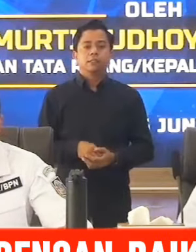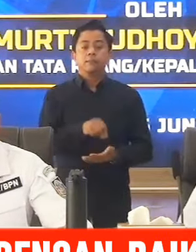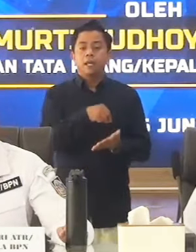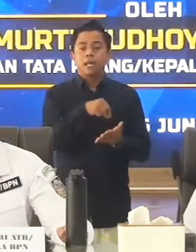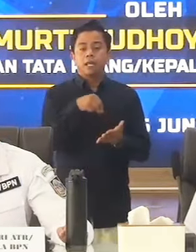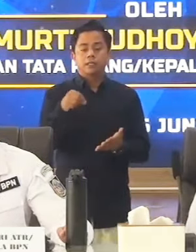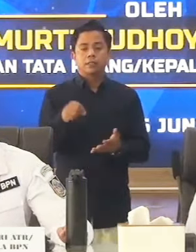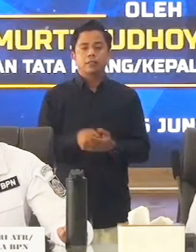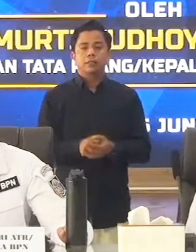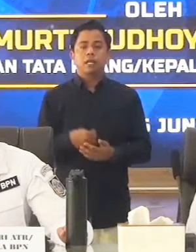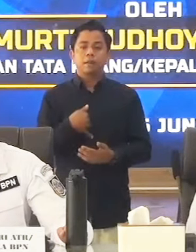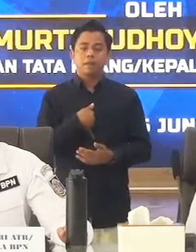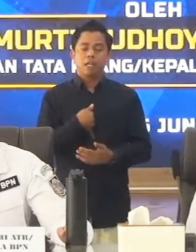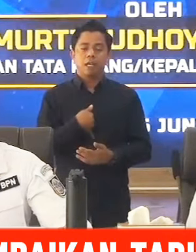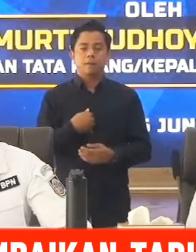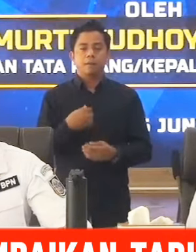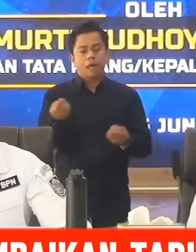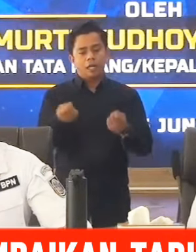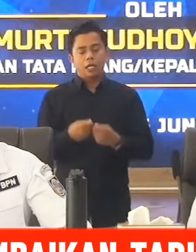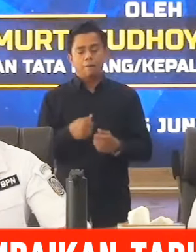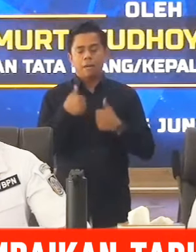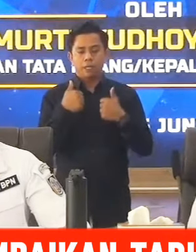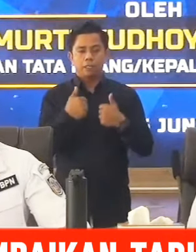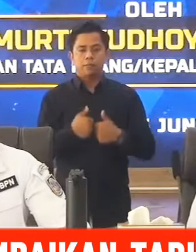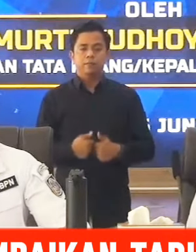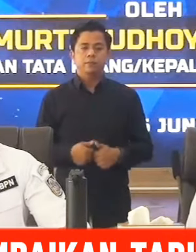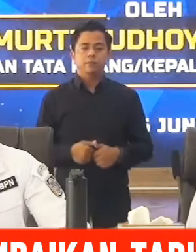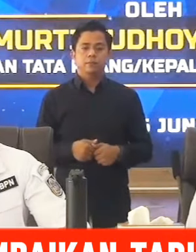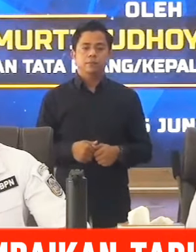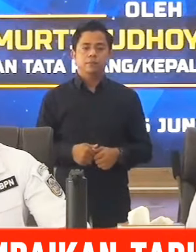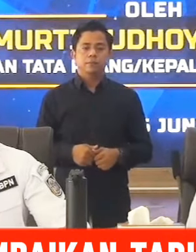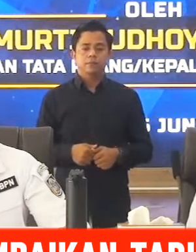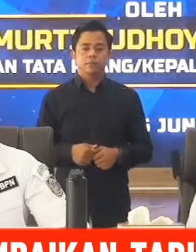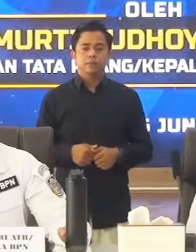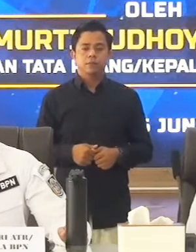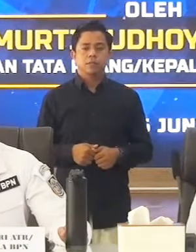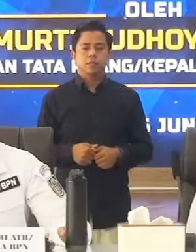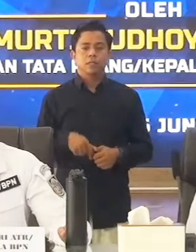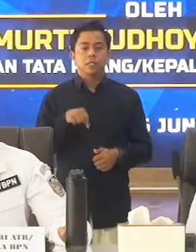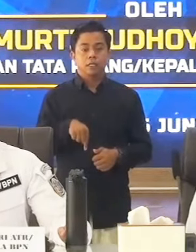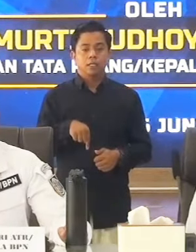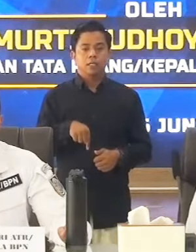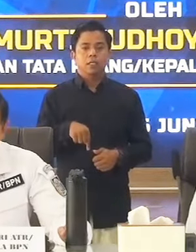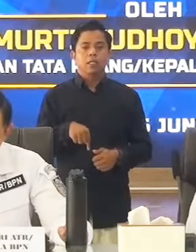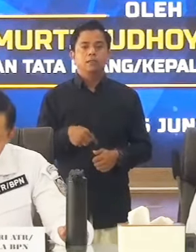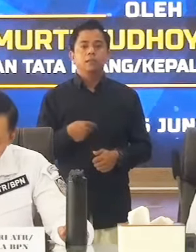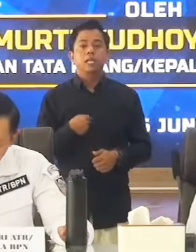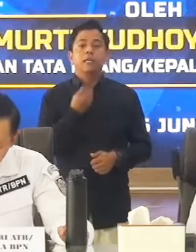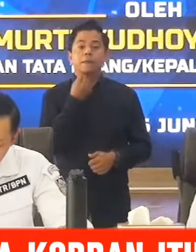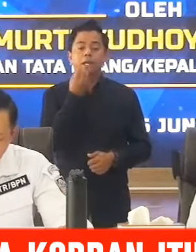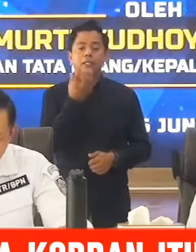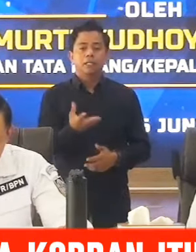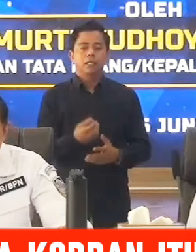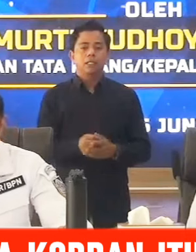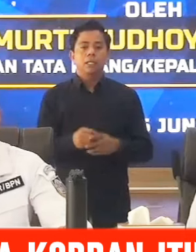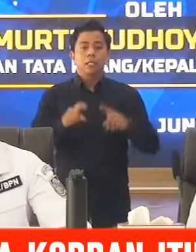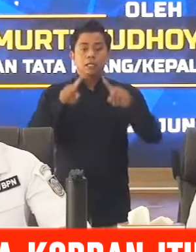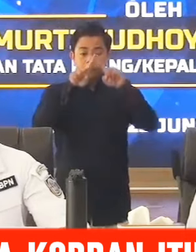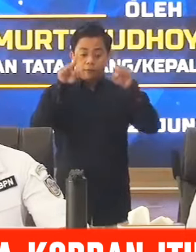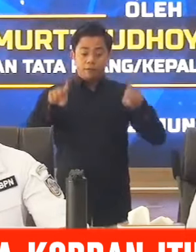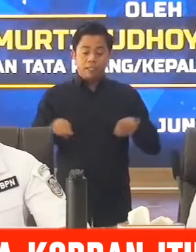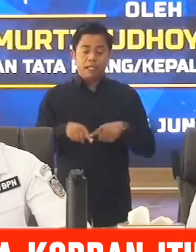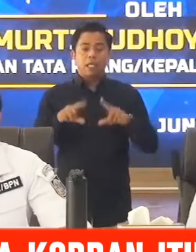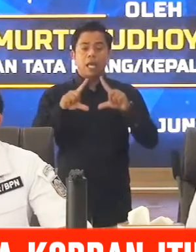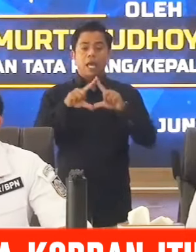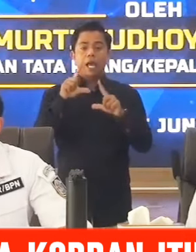dengan baik. Terbukti dari yang saya sampaikan tadi, bahwa sertifikat asli yang dimiliki